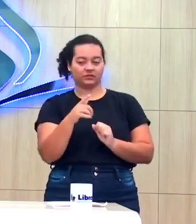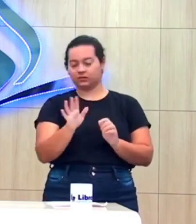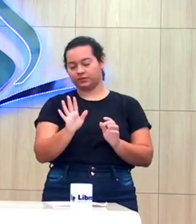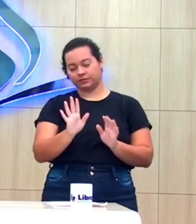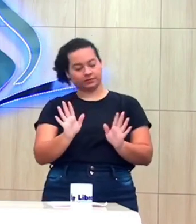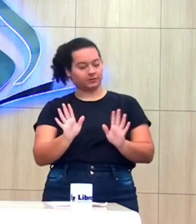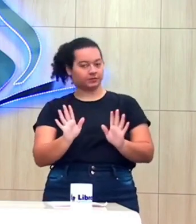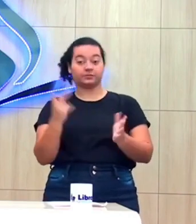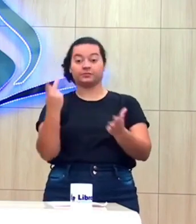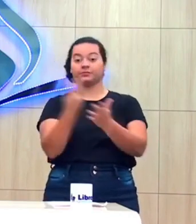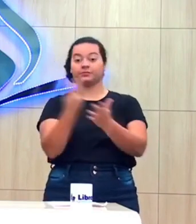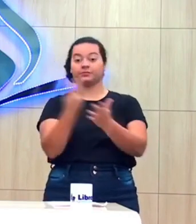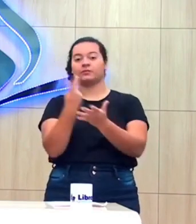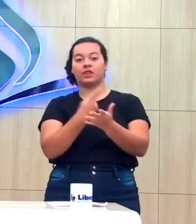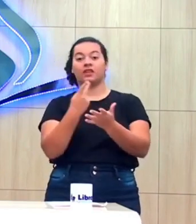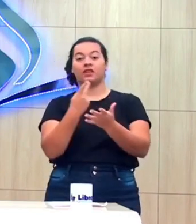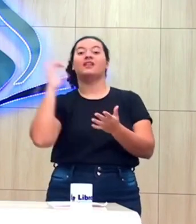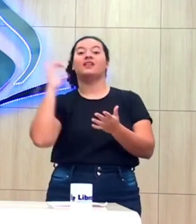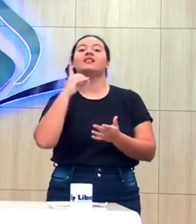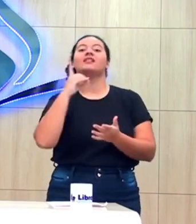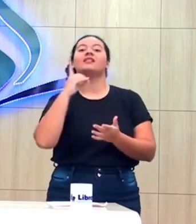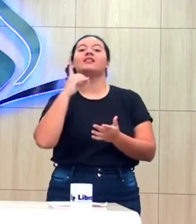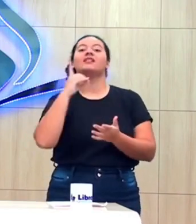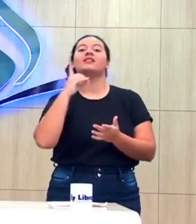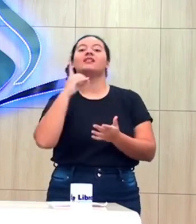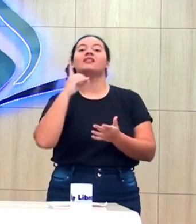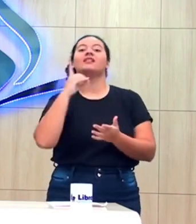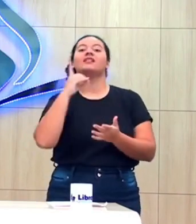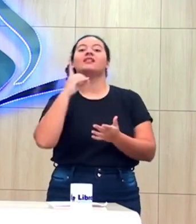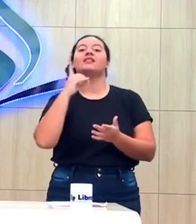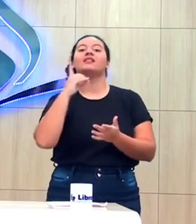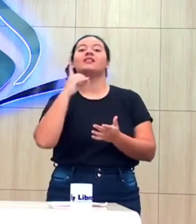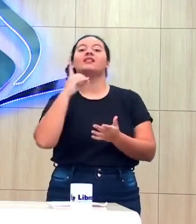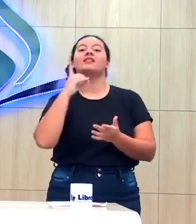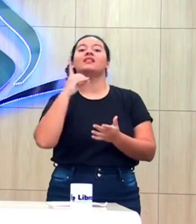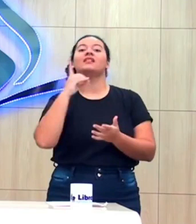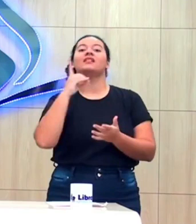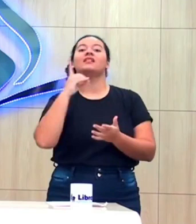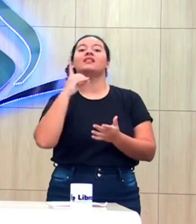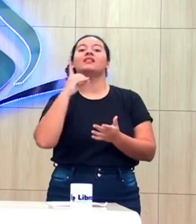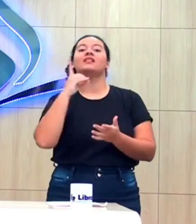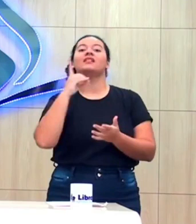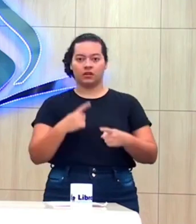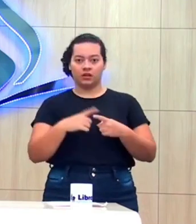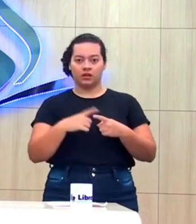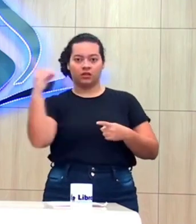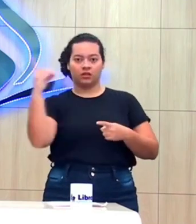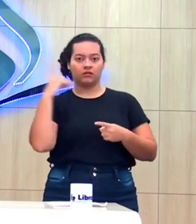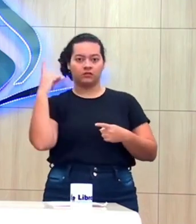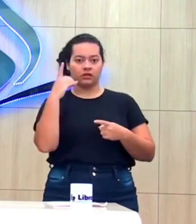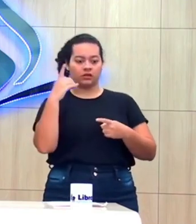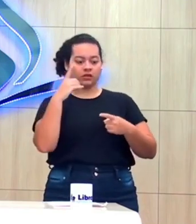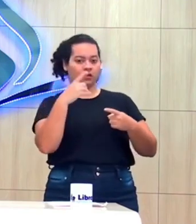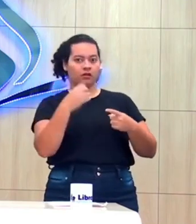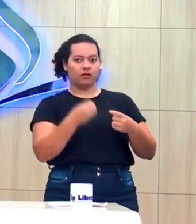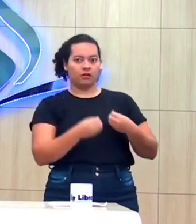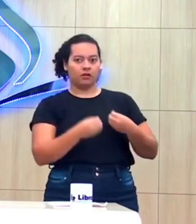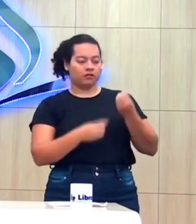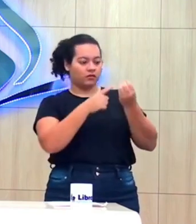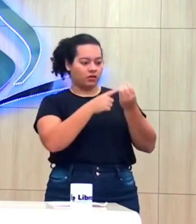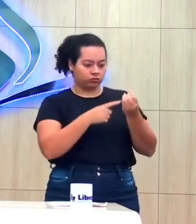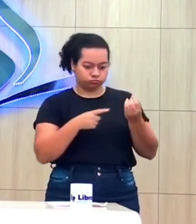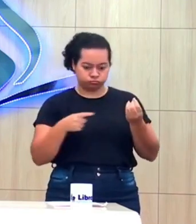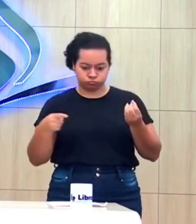tinha muita propriedade para dizer isso, porque ele passou por diversas situações na vida